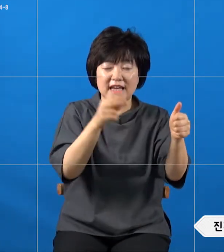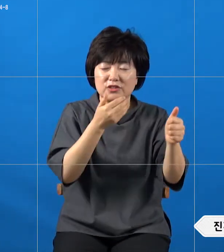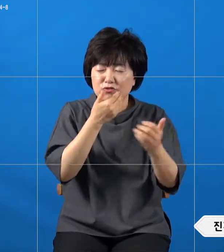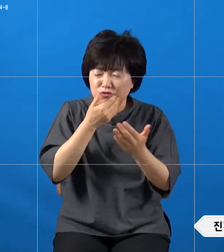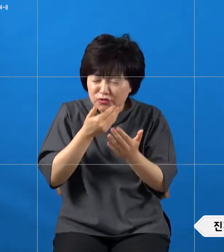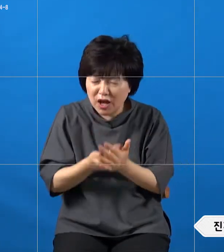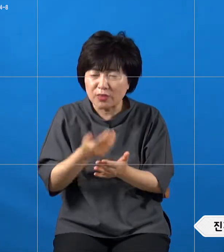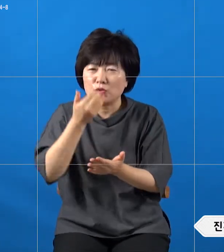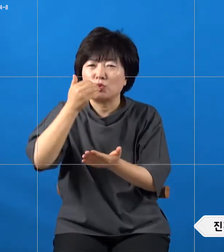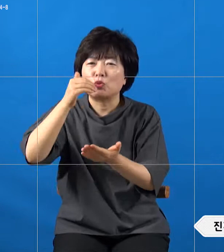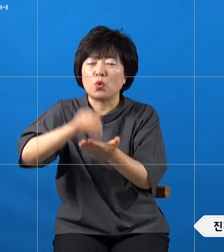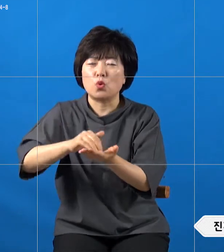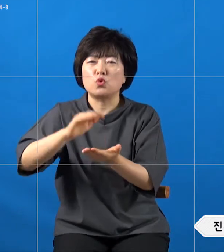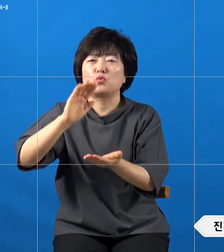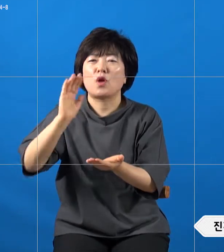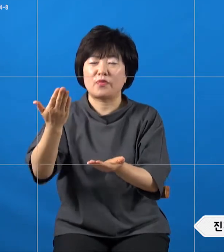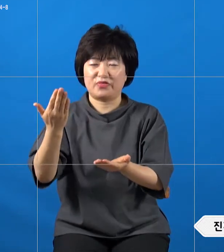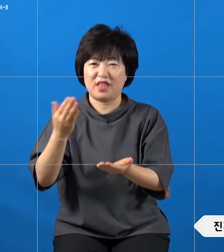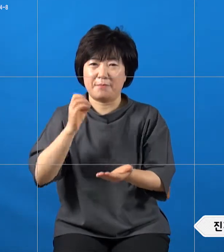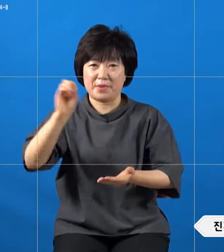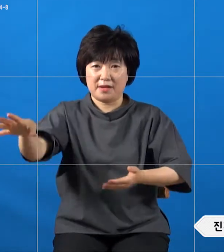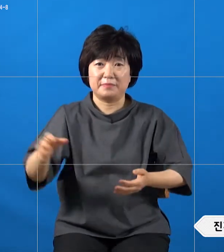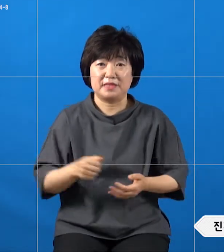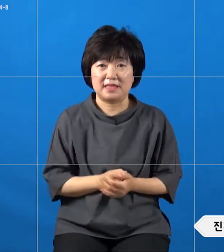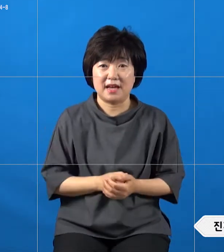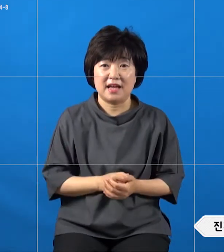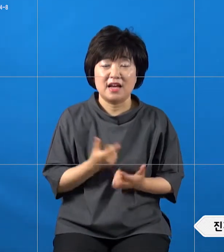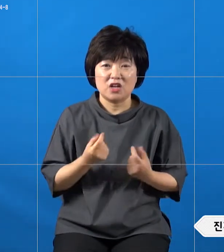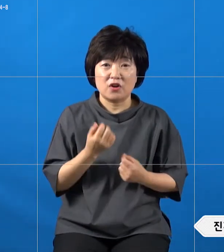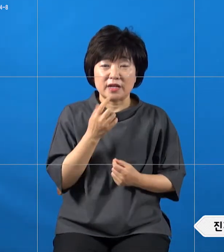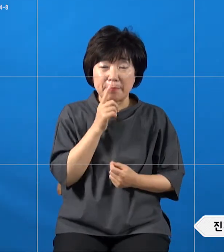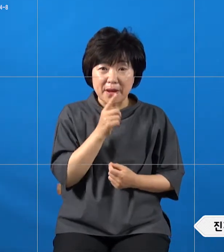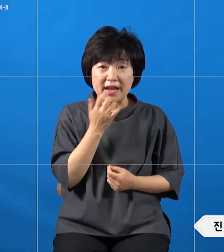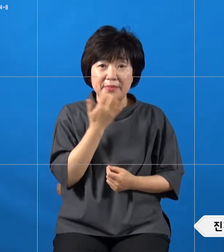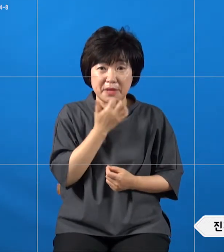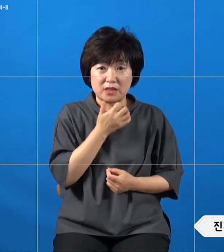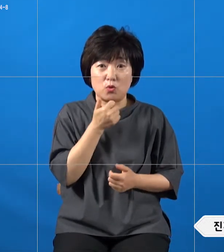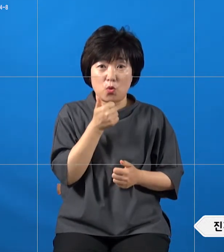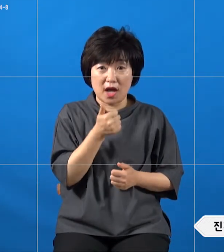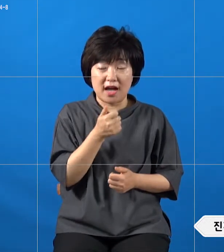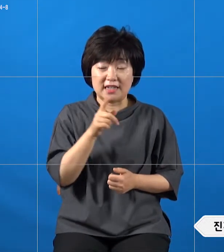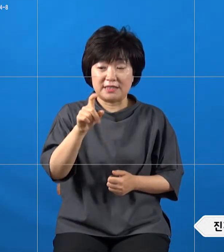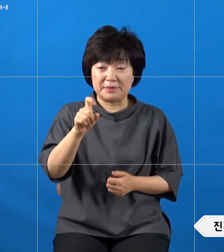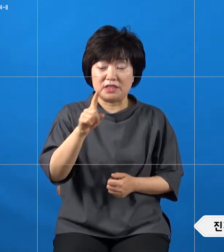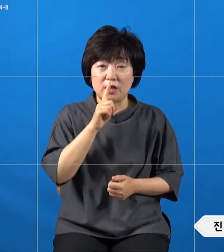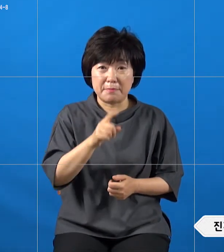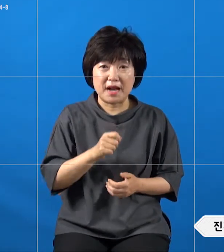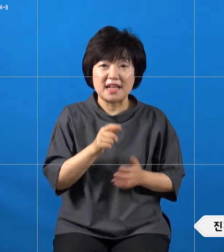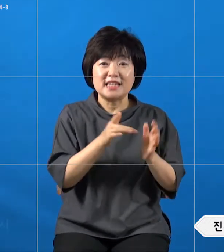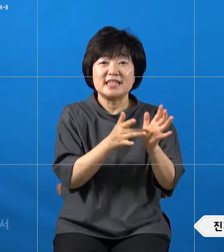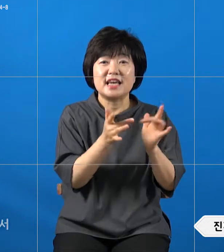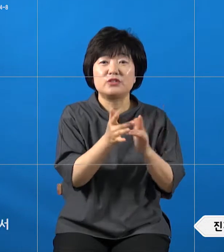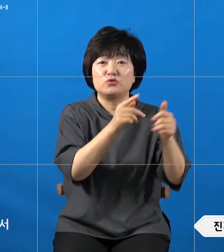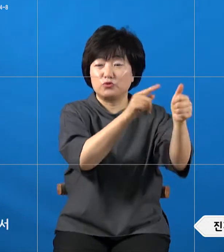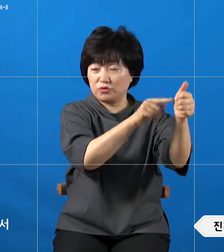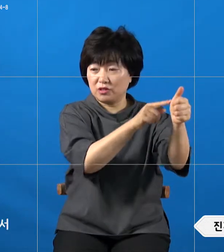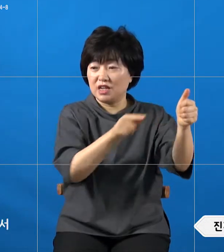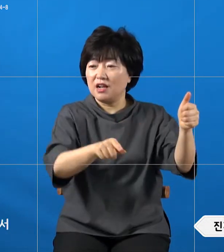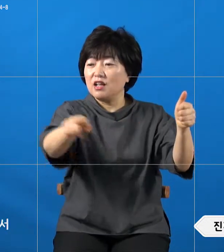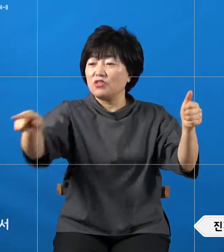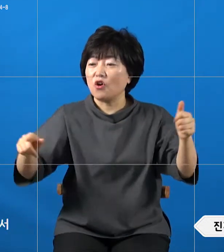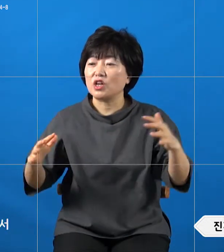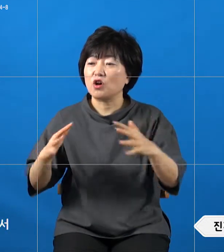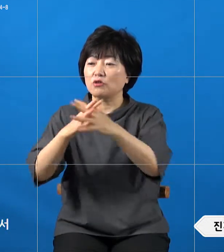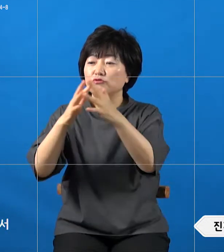되셨음을 말씀하고 있습니다. 그렇게 말한 사도 베드로가 11절에 이렇게 말합니다. 이 예수를